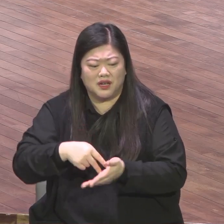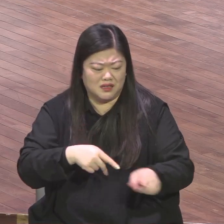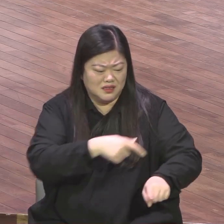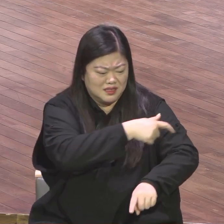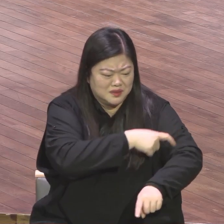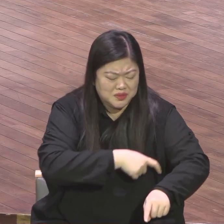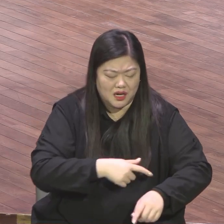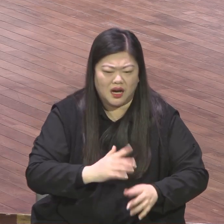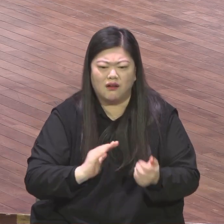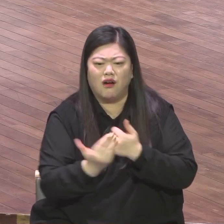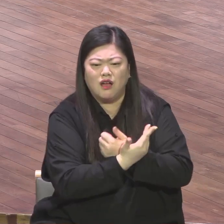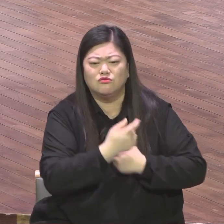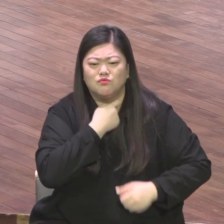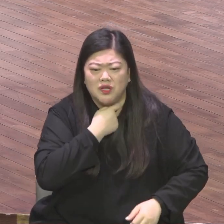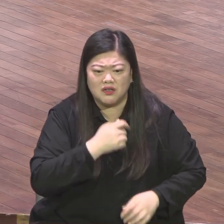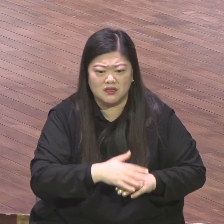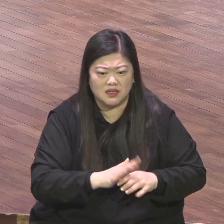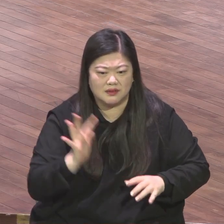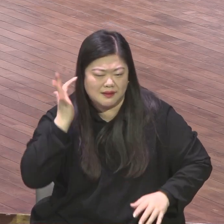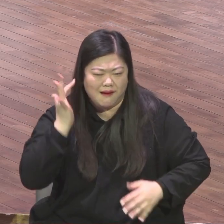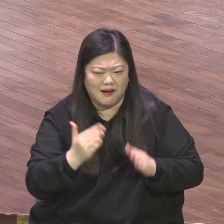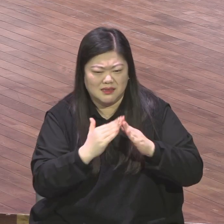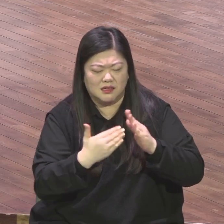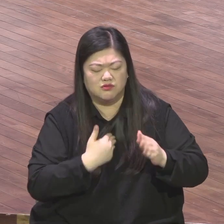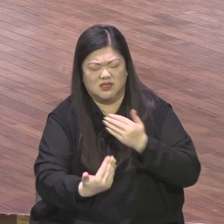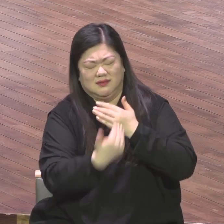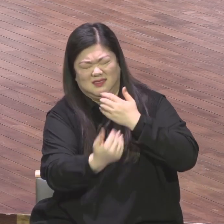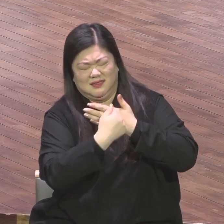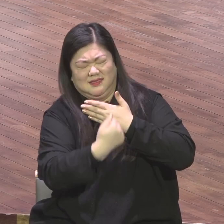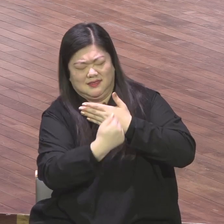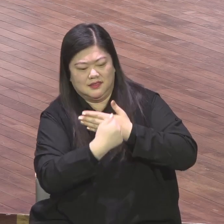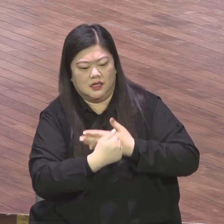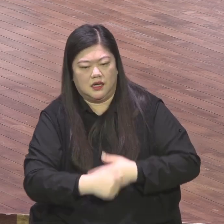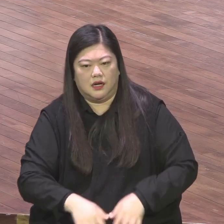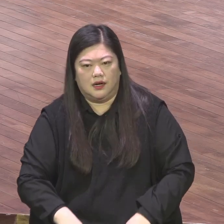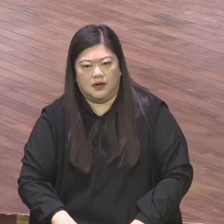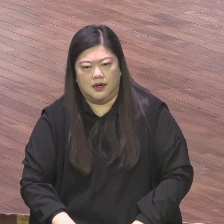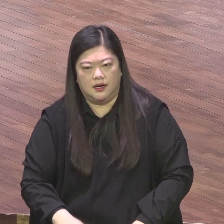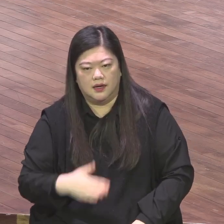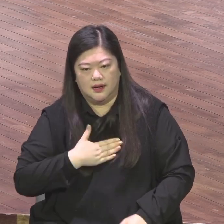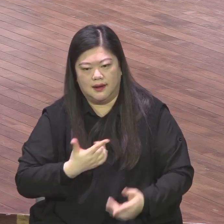그럼에도 또 교회가 주여. 그러니까 여러분